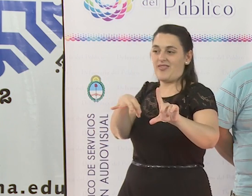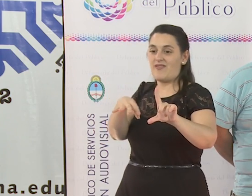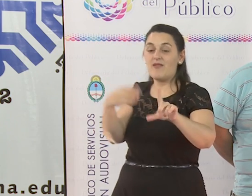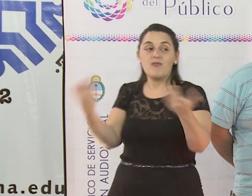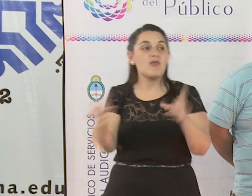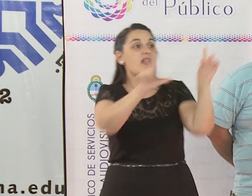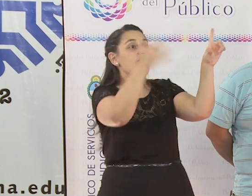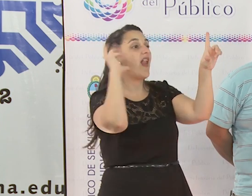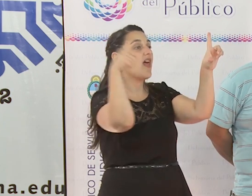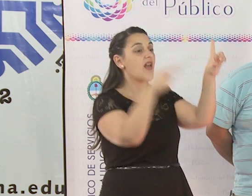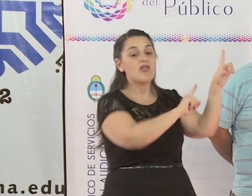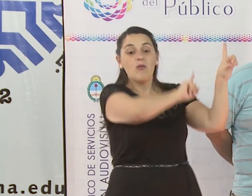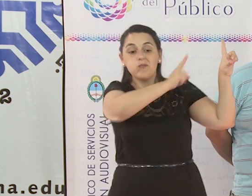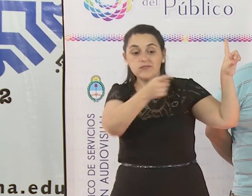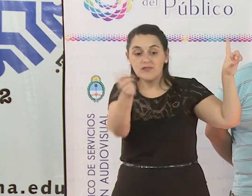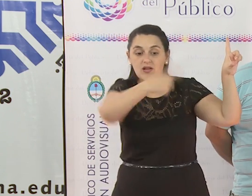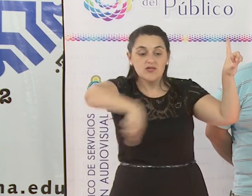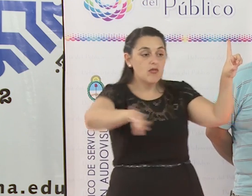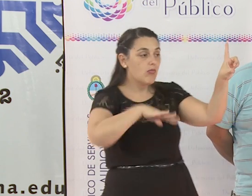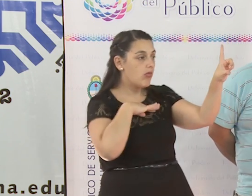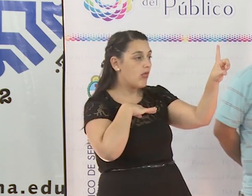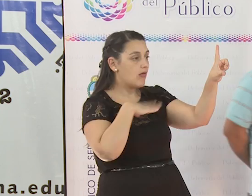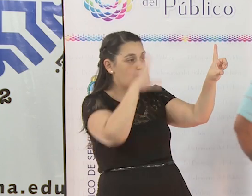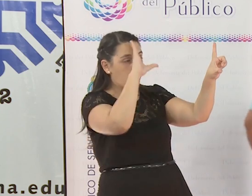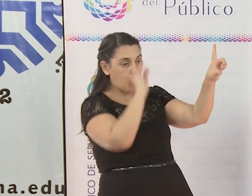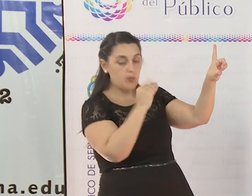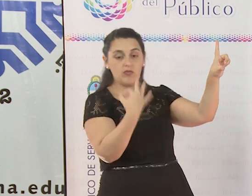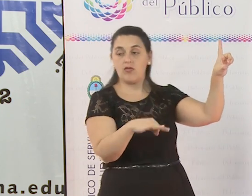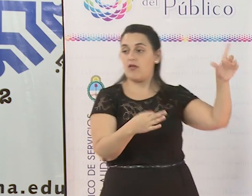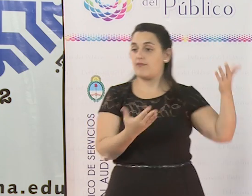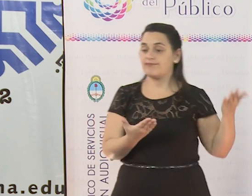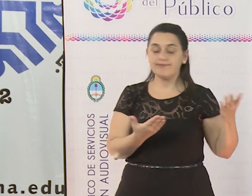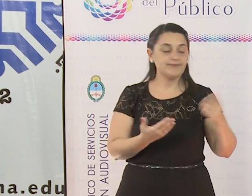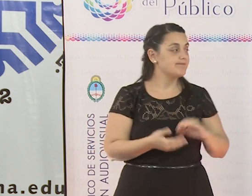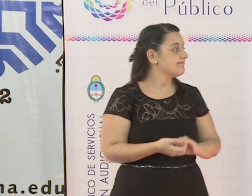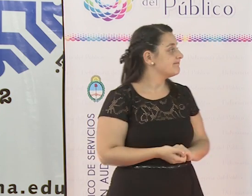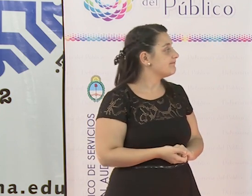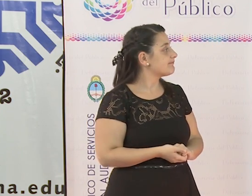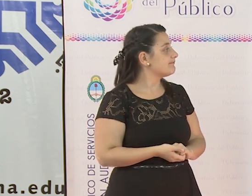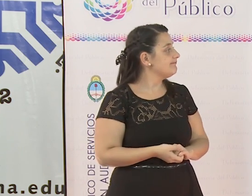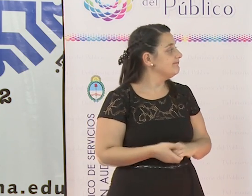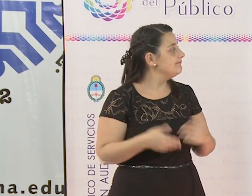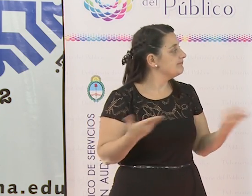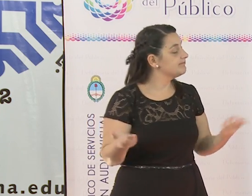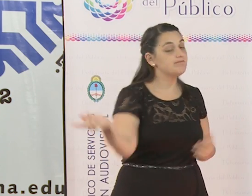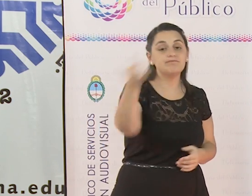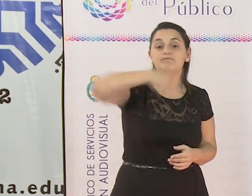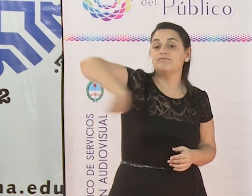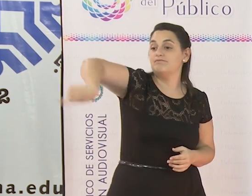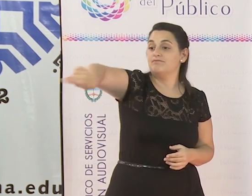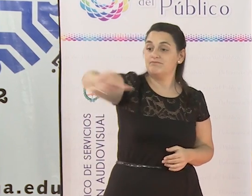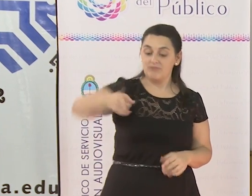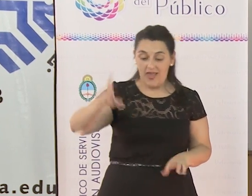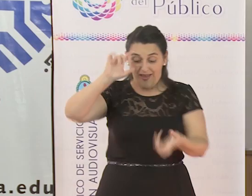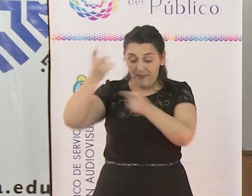lo único que hacen es seguir adormeciendo nos así que nosotros bueno como experiencia en estos 20 años